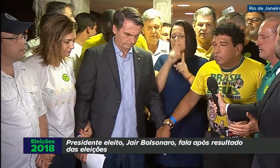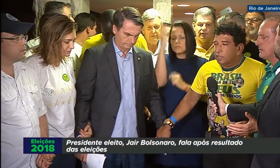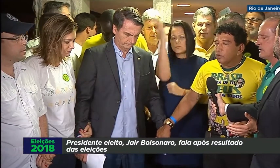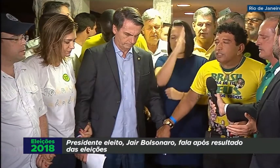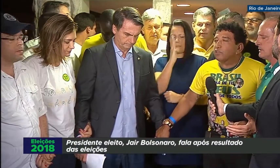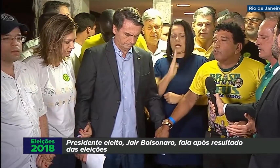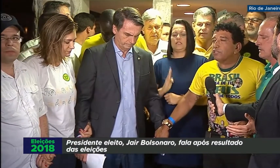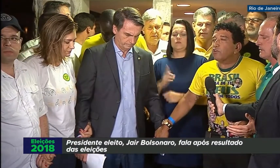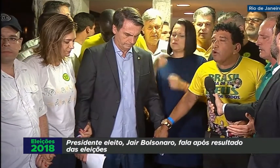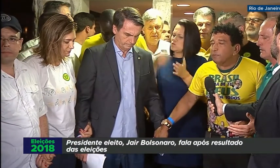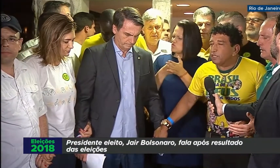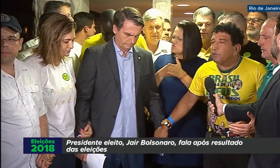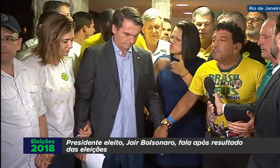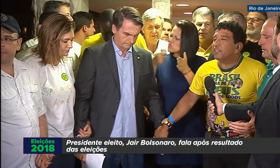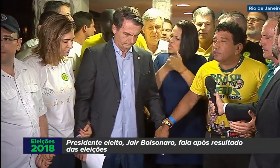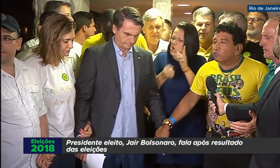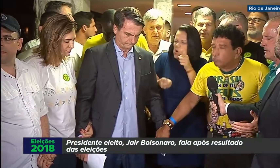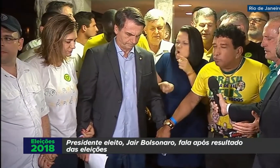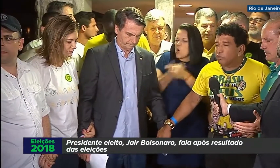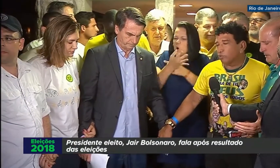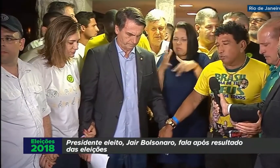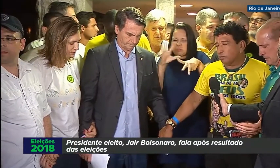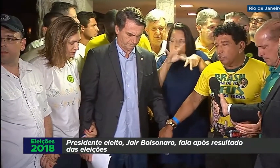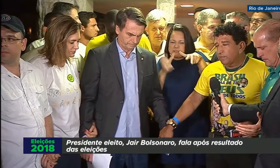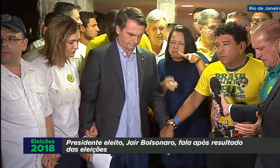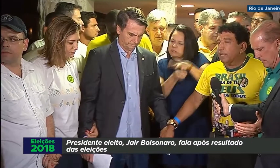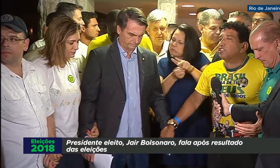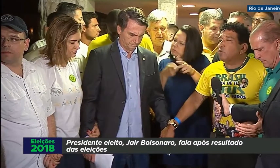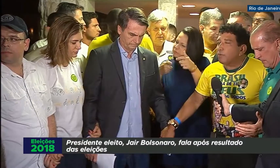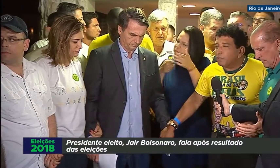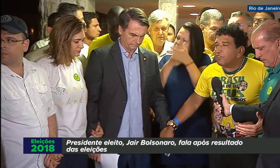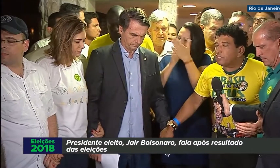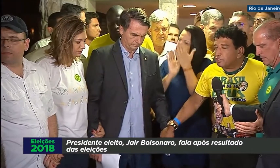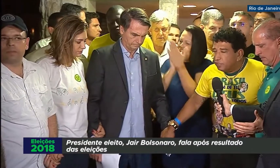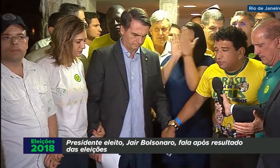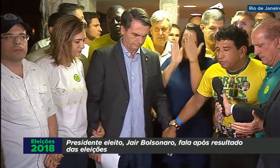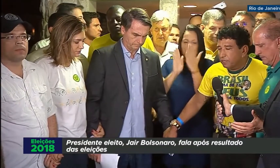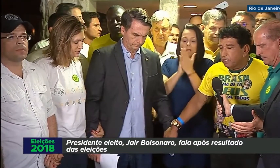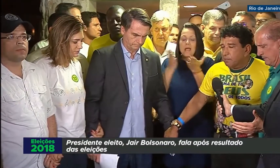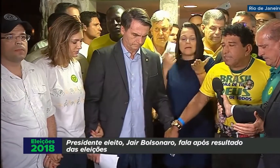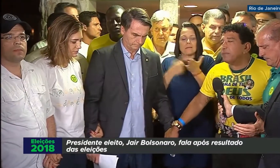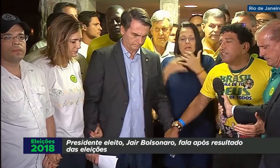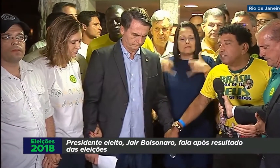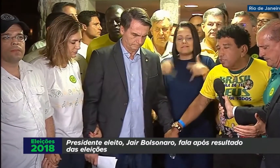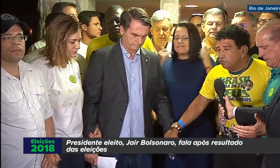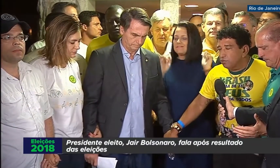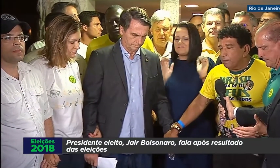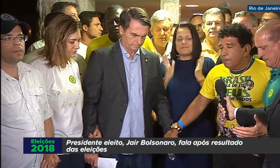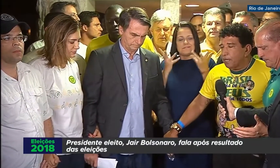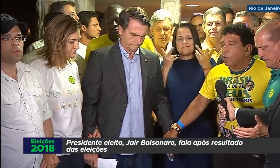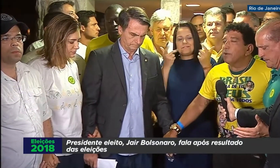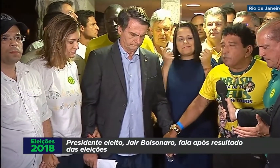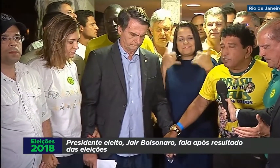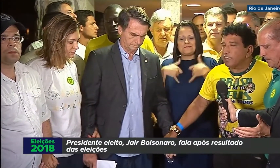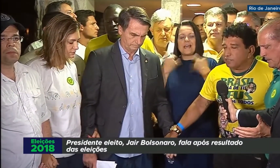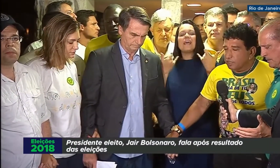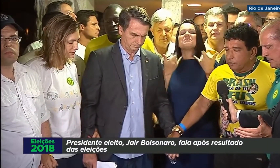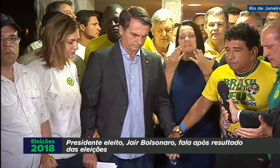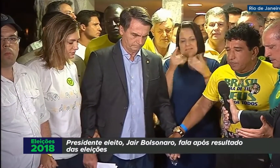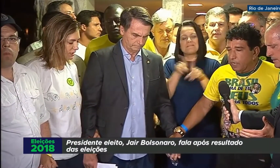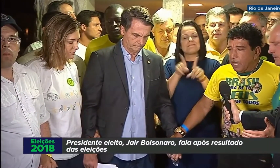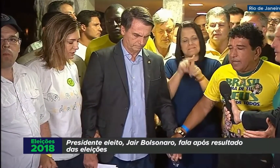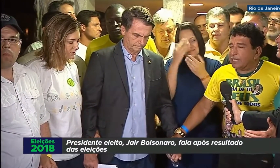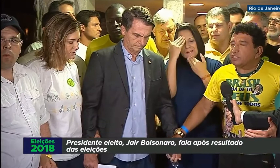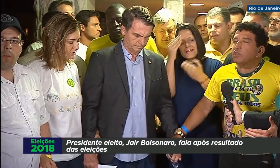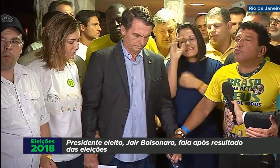Brasil, lutando contra a corrupção, enfrentando tudo e todos. Esse é um momento festivo, mas mais que isso, é um momento de